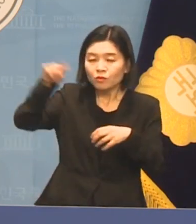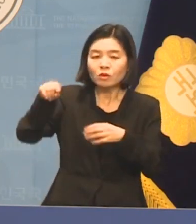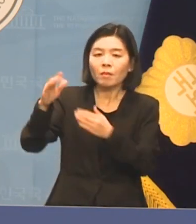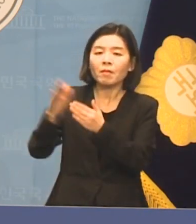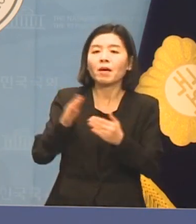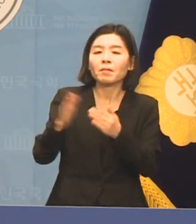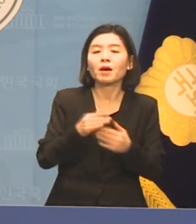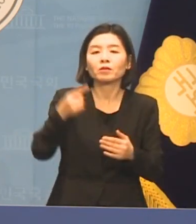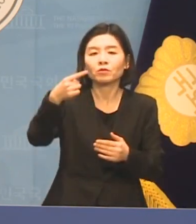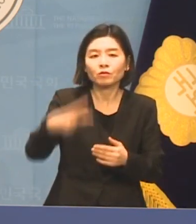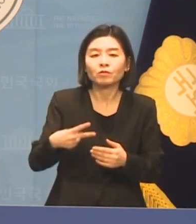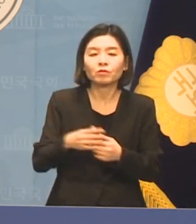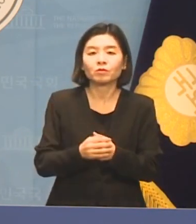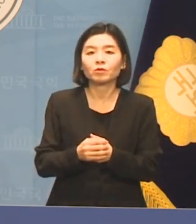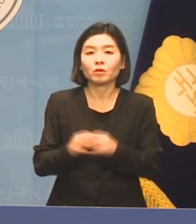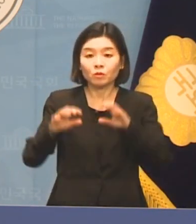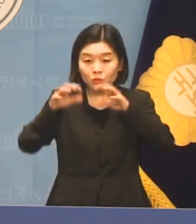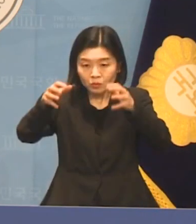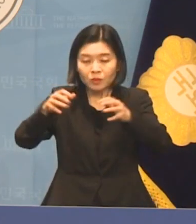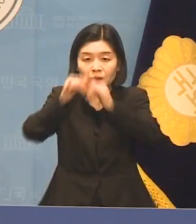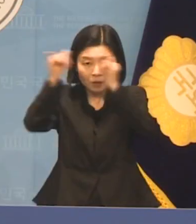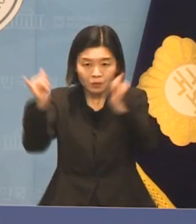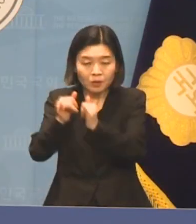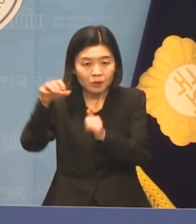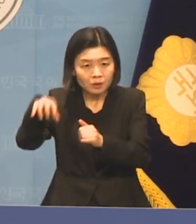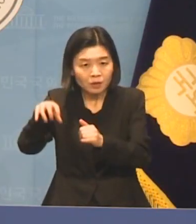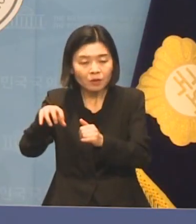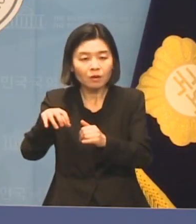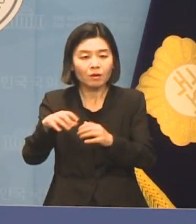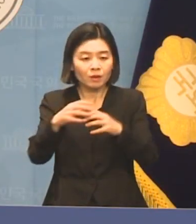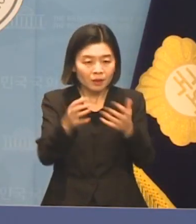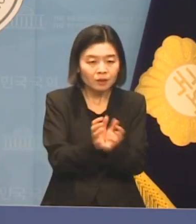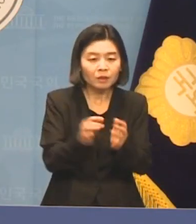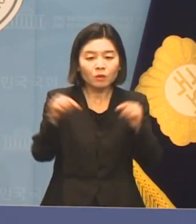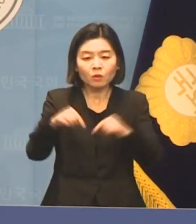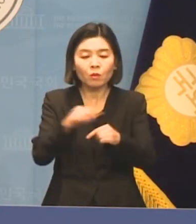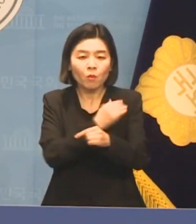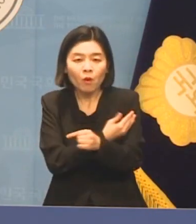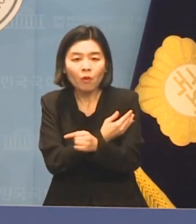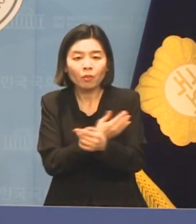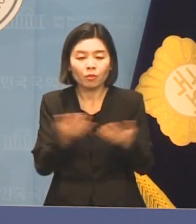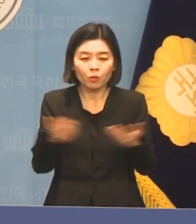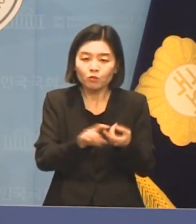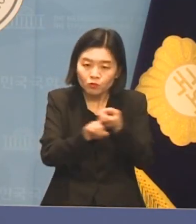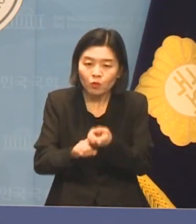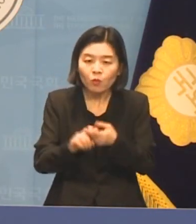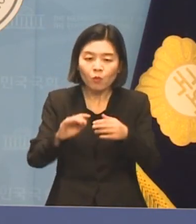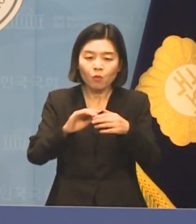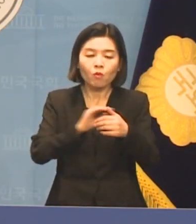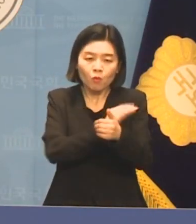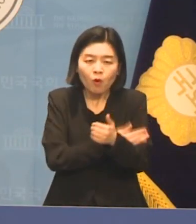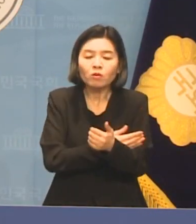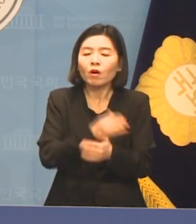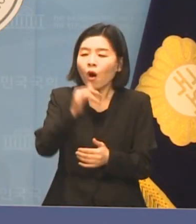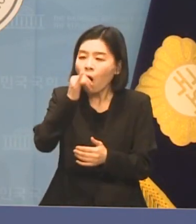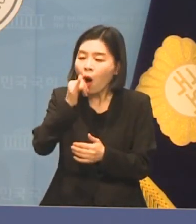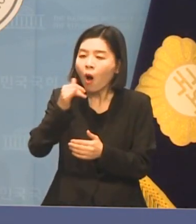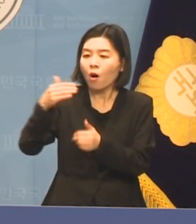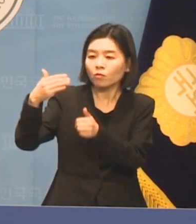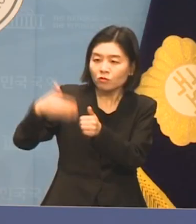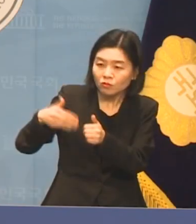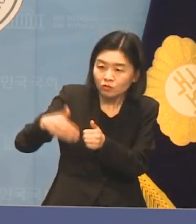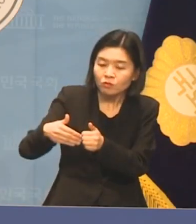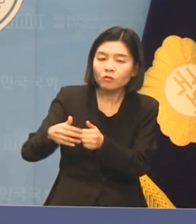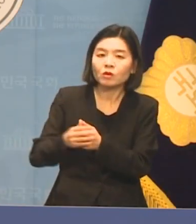등 국제사회에서 지속적으로 단체 교섭권과 단결권을 보장하라는 권고를 했음에도 윤석열